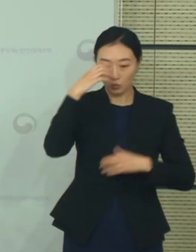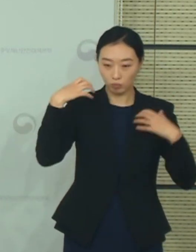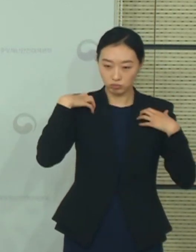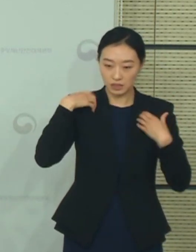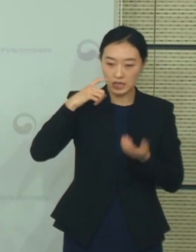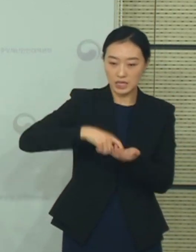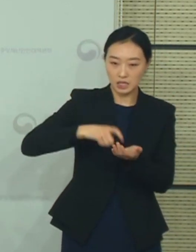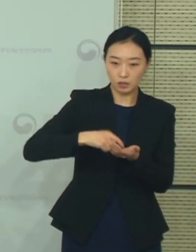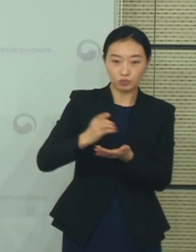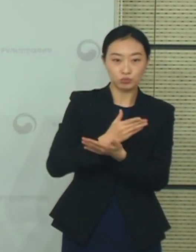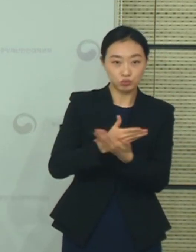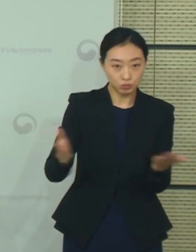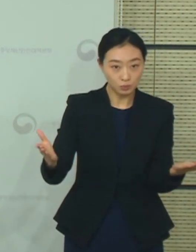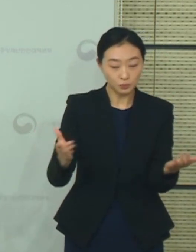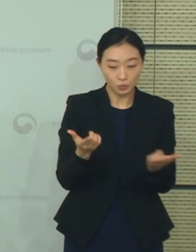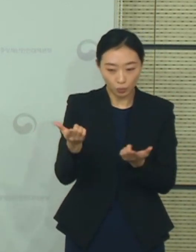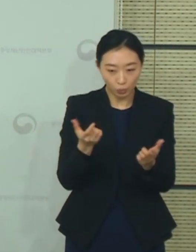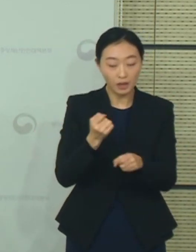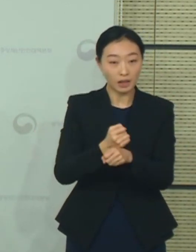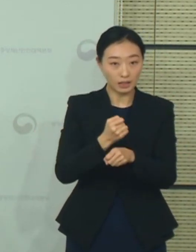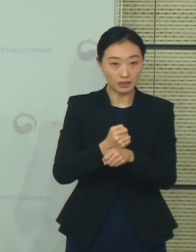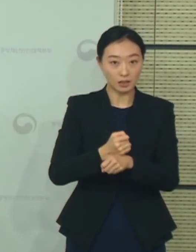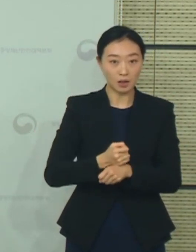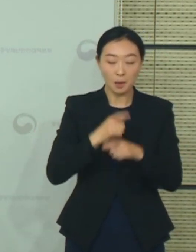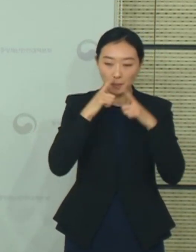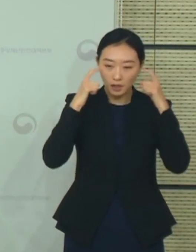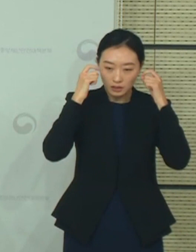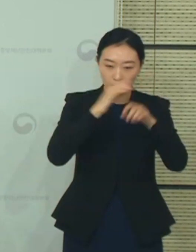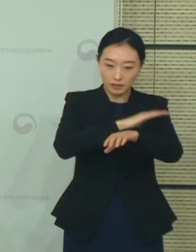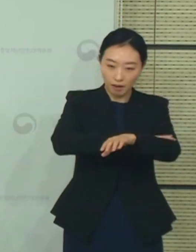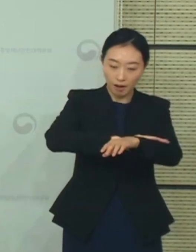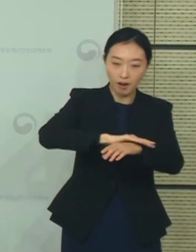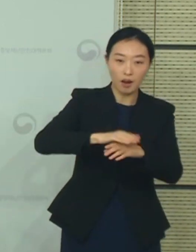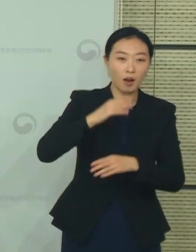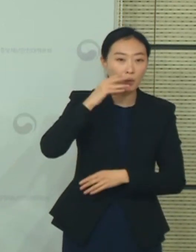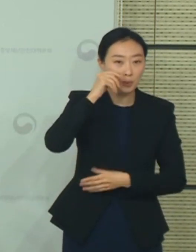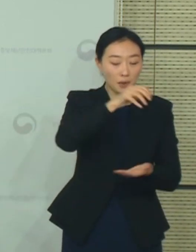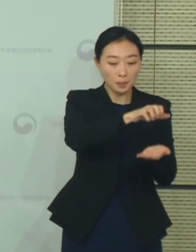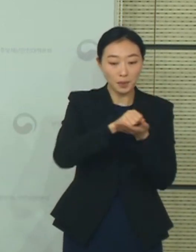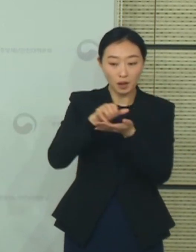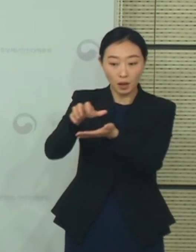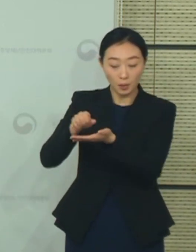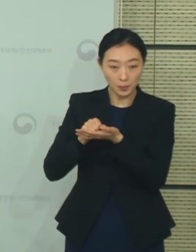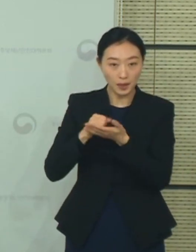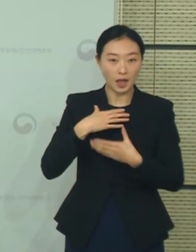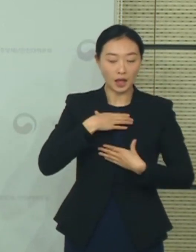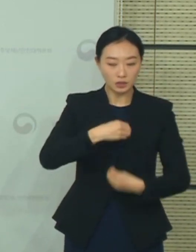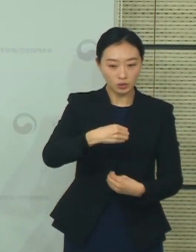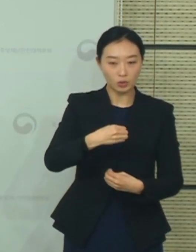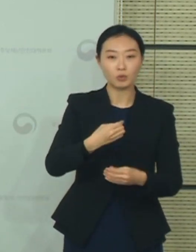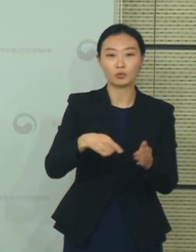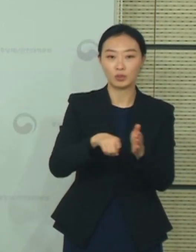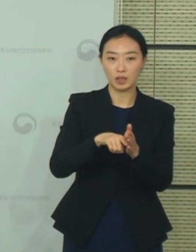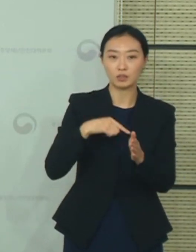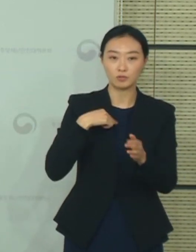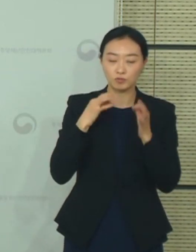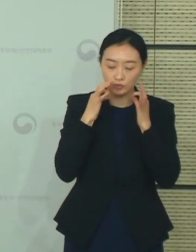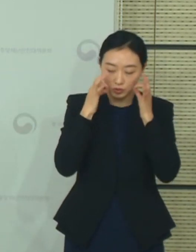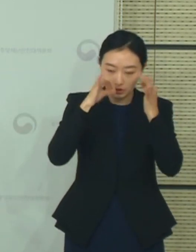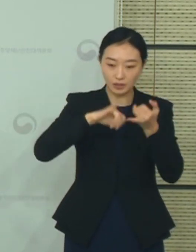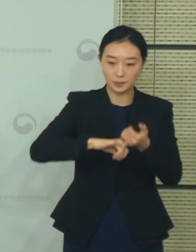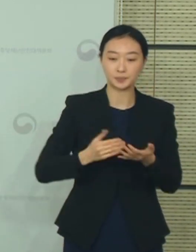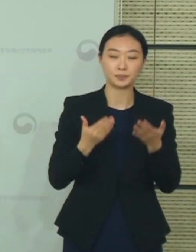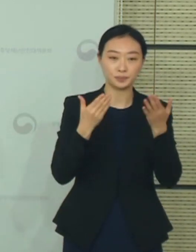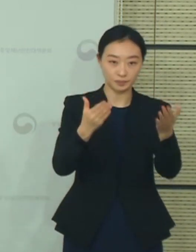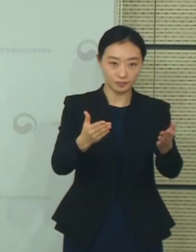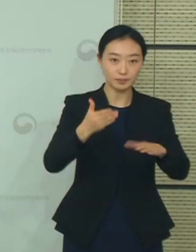마스크 공급을 원활하게 하여 마스크 대란 해소 및 수급 안정화에 최선을 다하겠습니다.